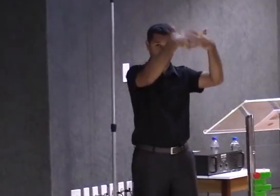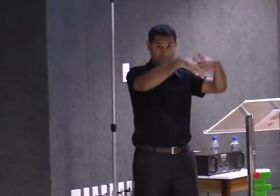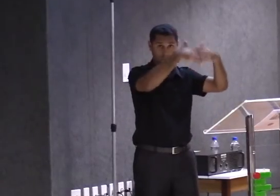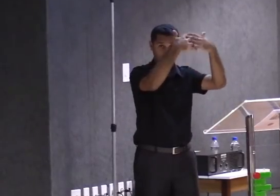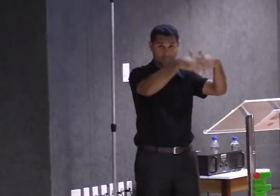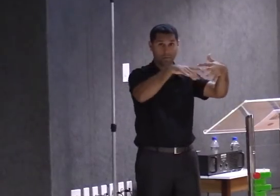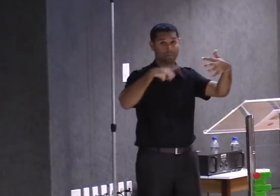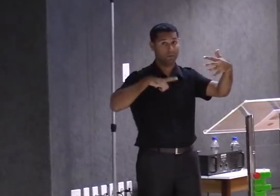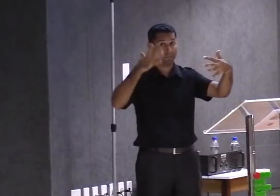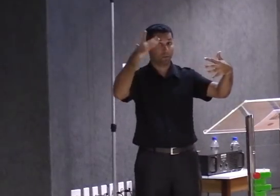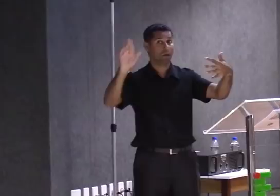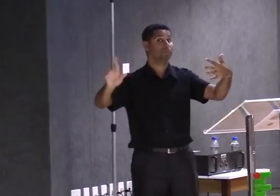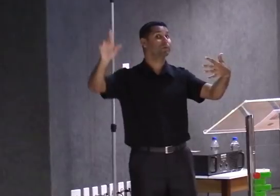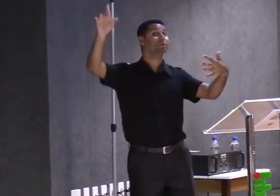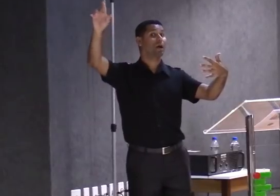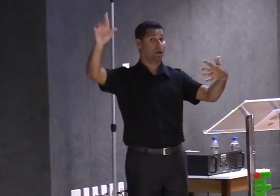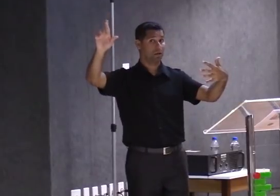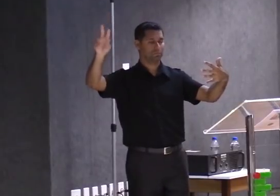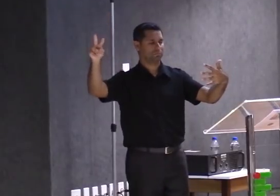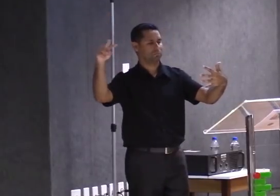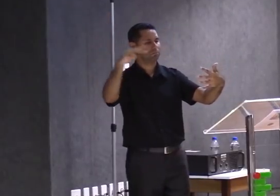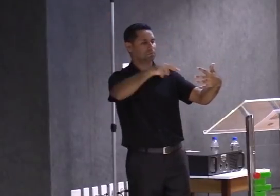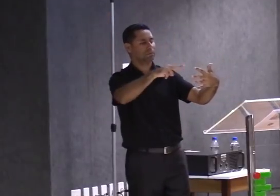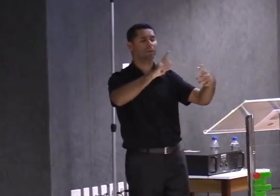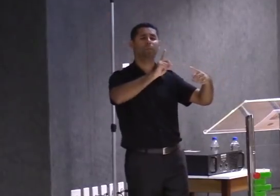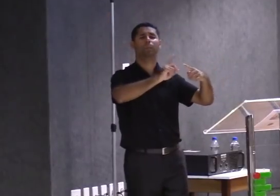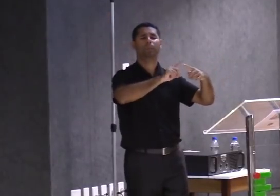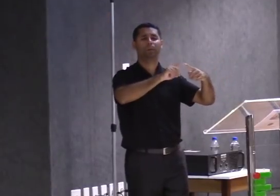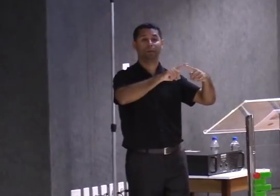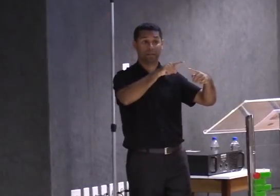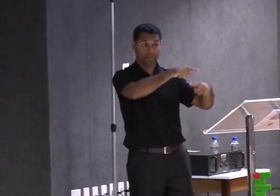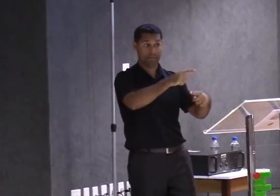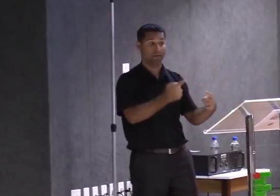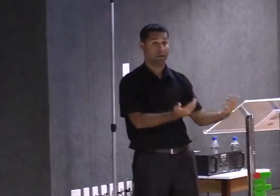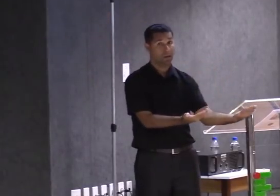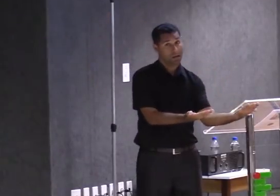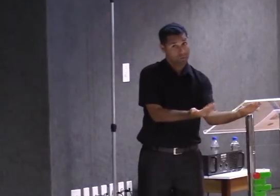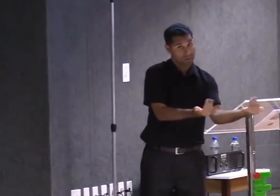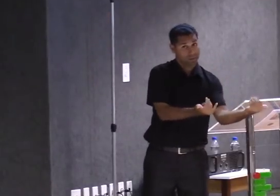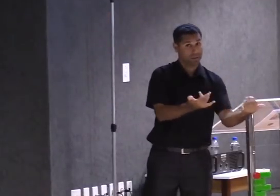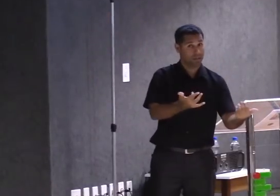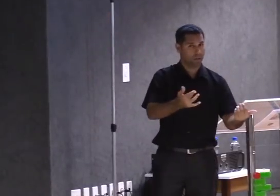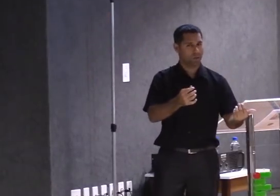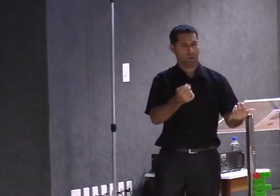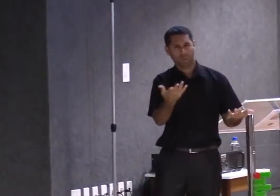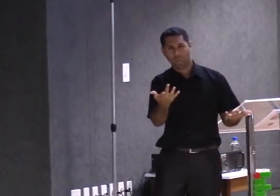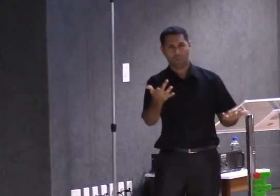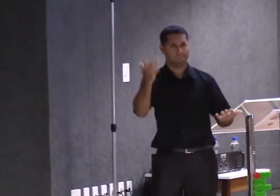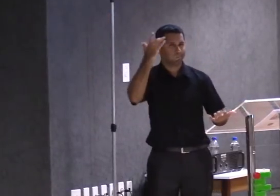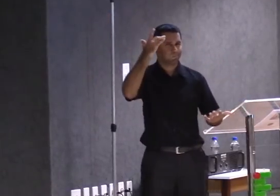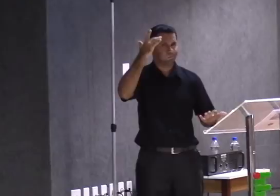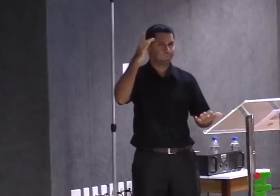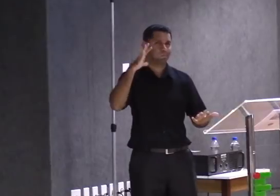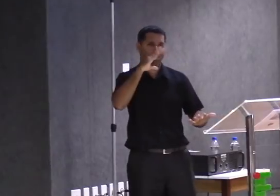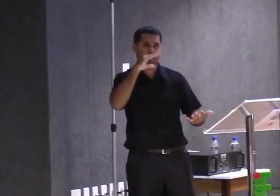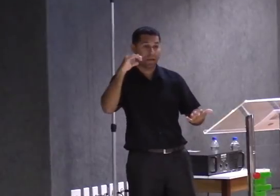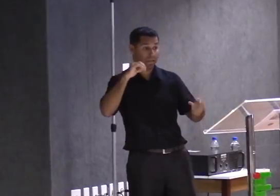mediado, porque muitas das vezes adolescentes ou jovens podem não